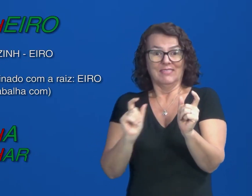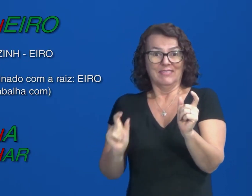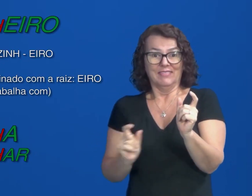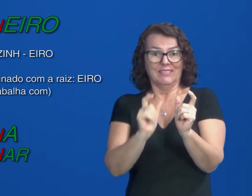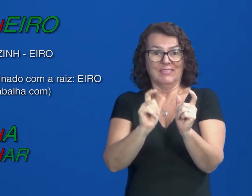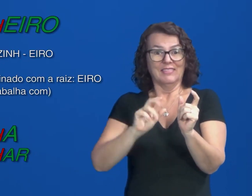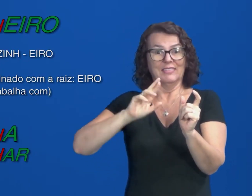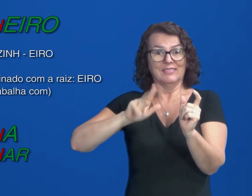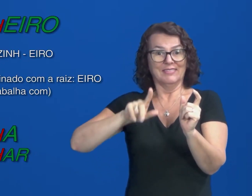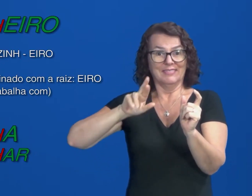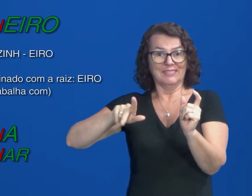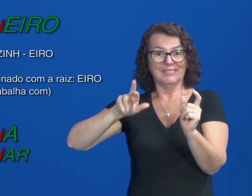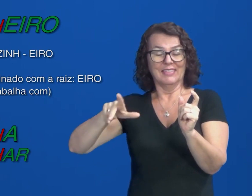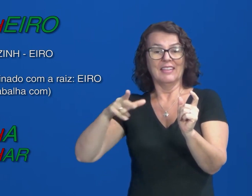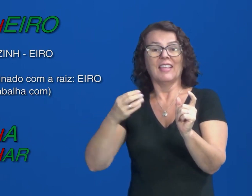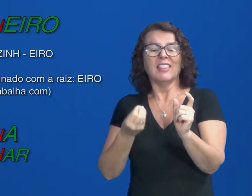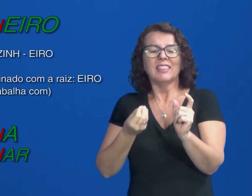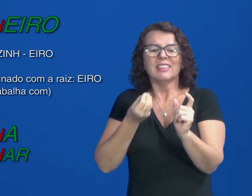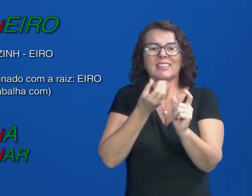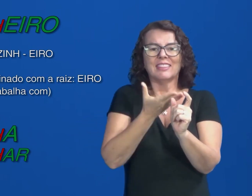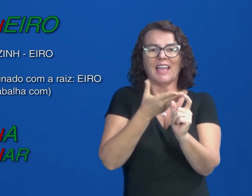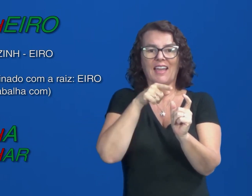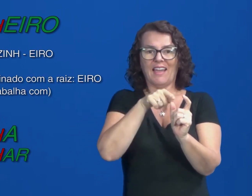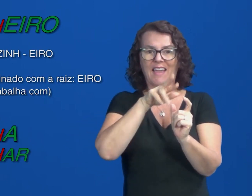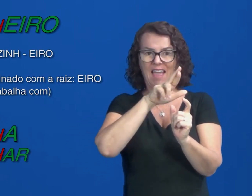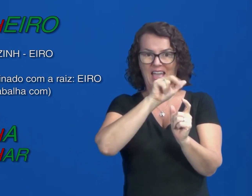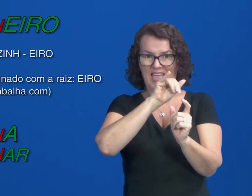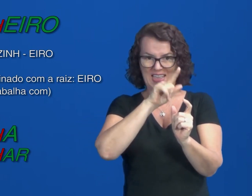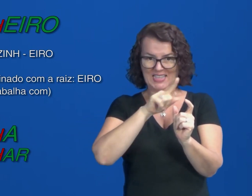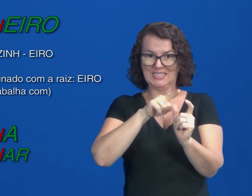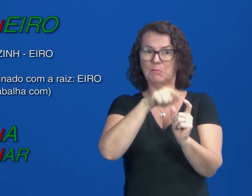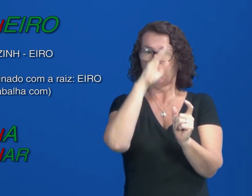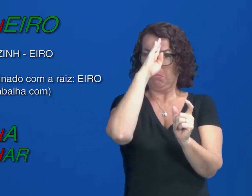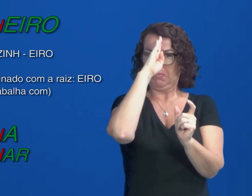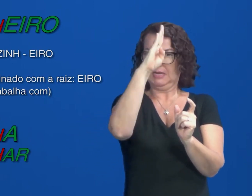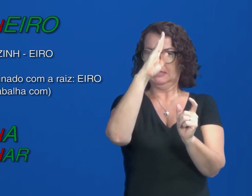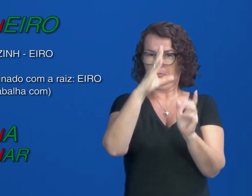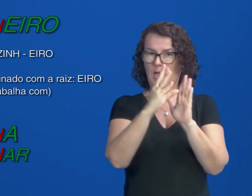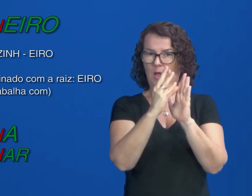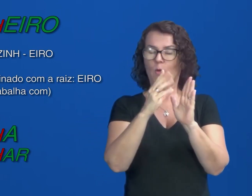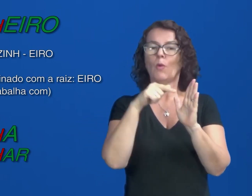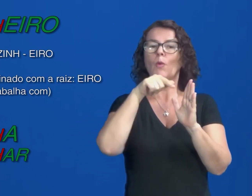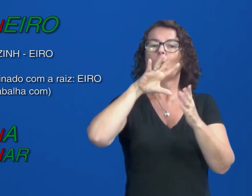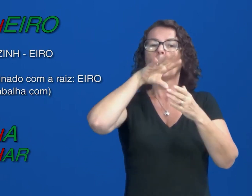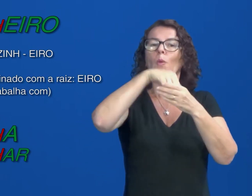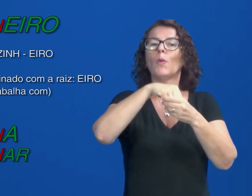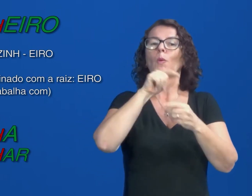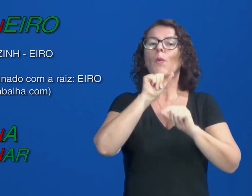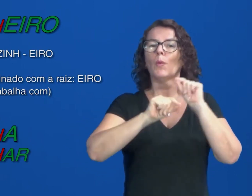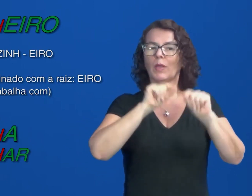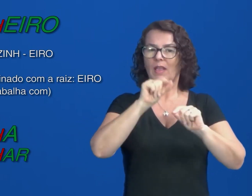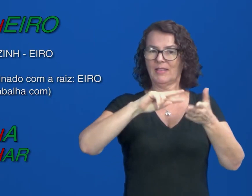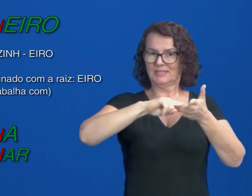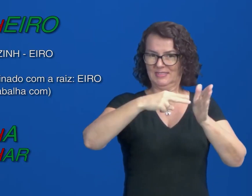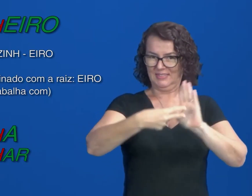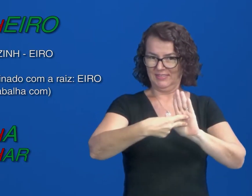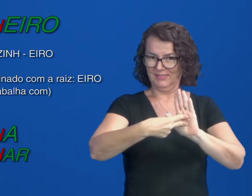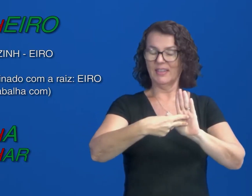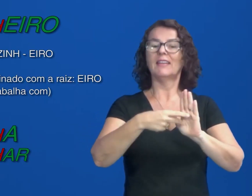E ele pode ser, então, o raiz ele pode se transformar em várias outras palavras. Por isso, ele é o principal. E o que isso